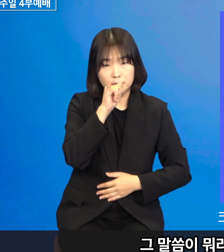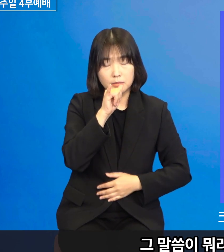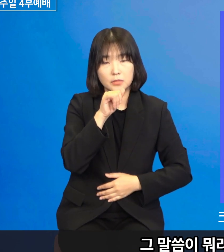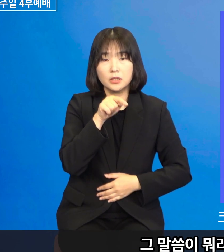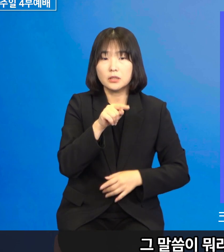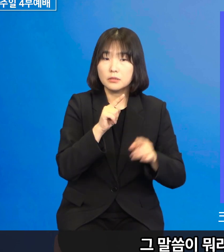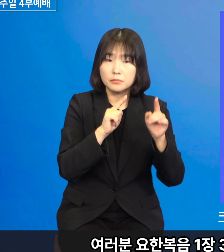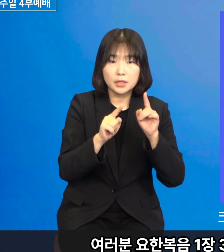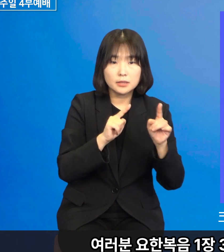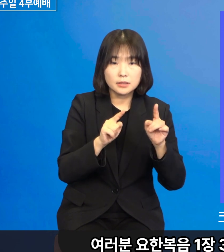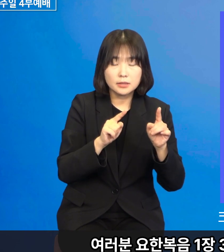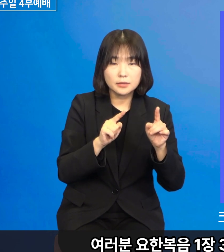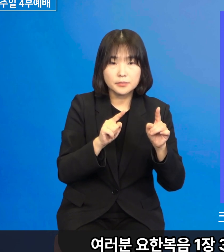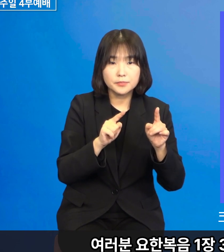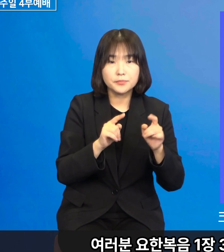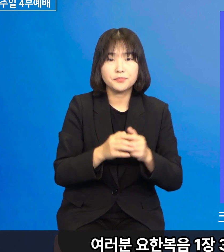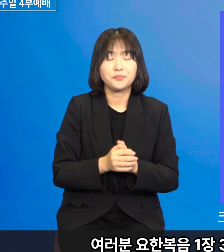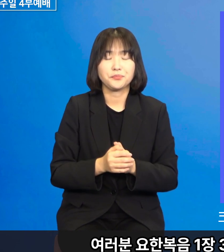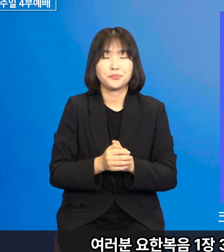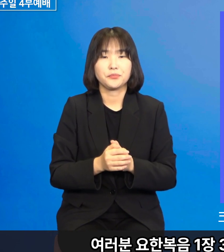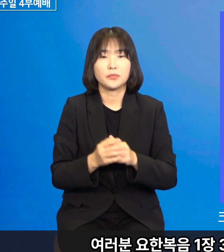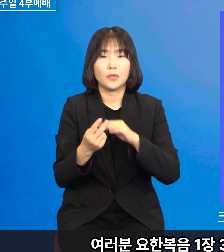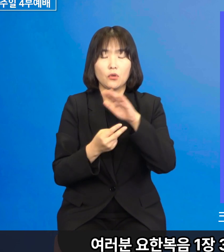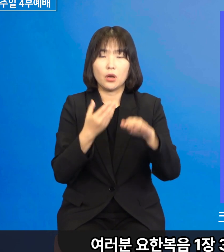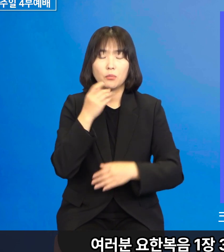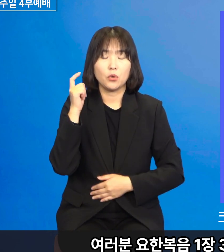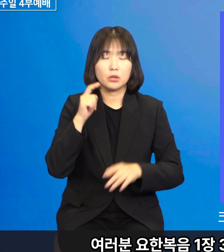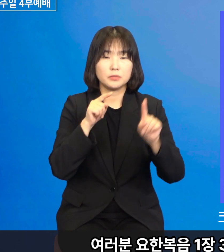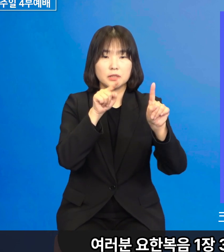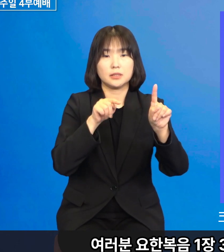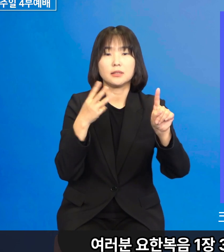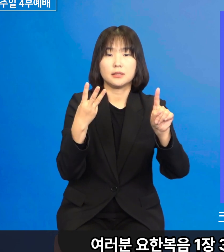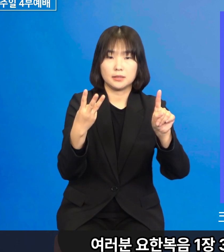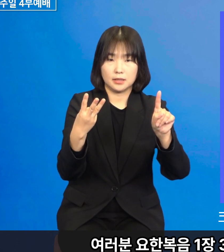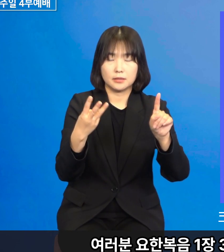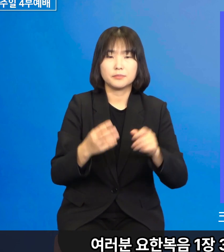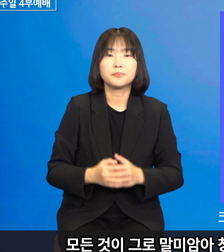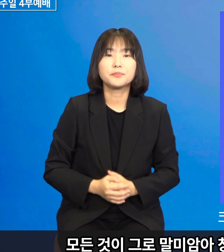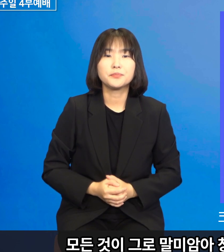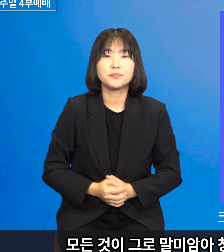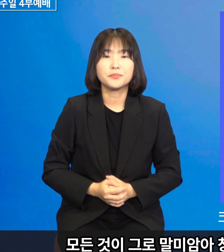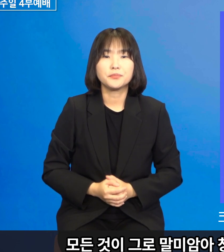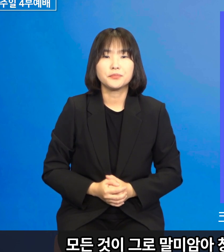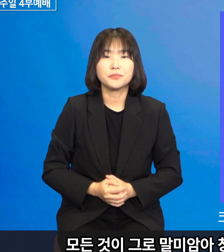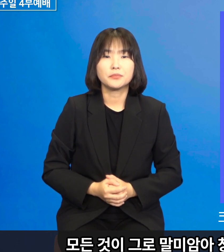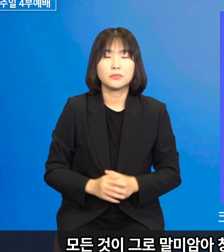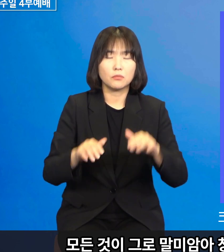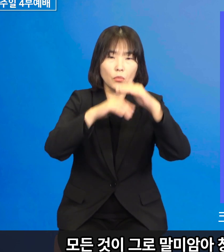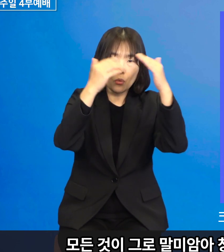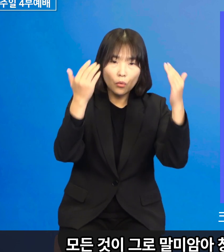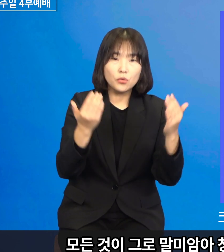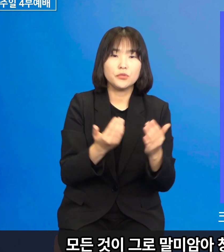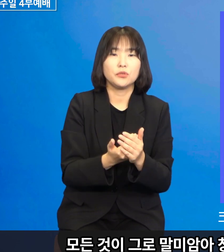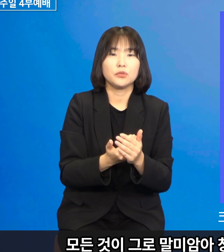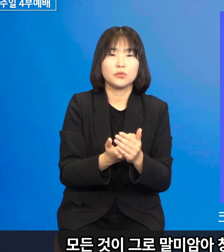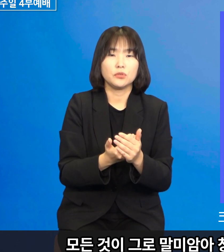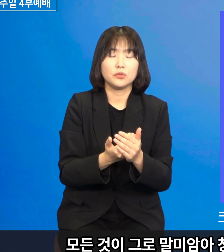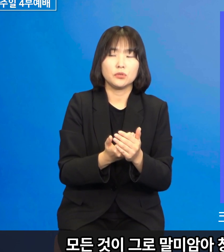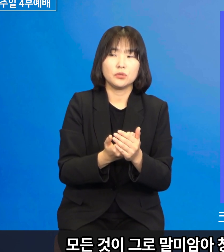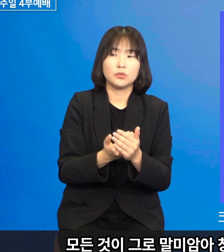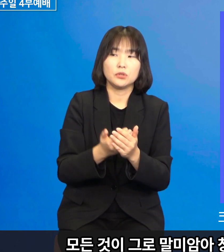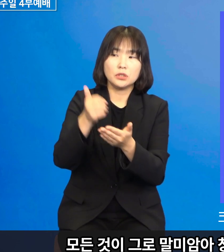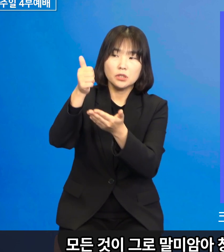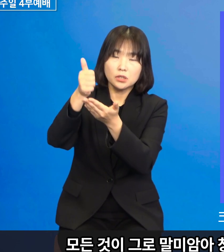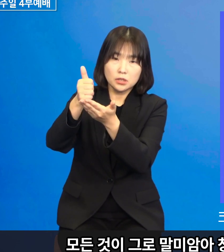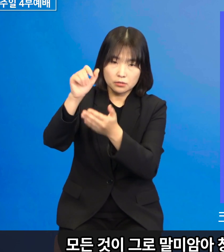말씀이 뭐라고 되어 있냐면 여러분 요한복음 1장 3절에 이렇게 되어 있어요. 모든 것이 그로